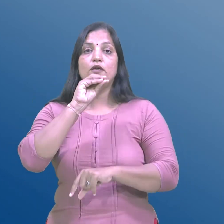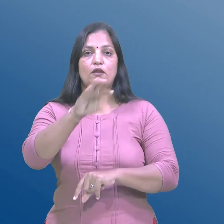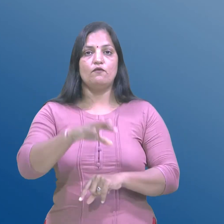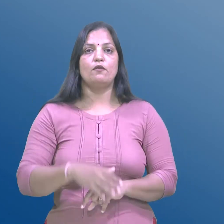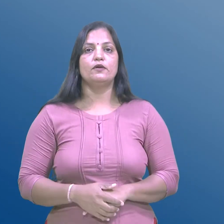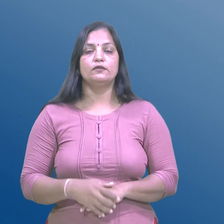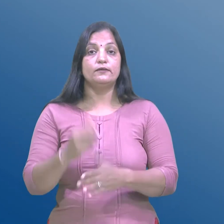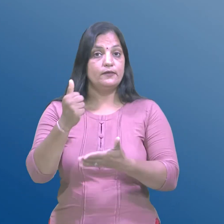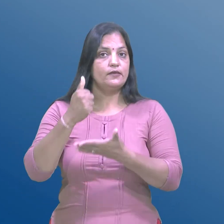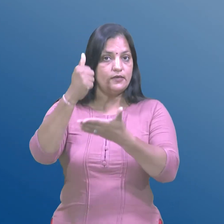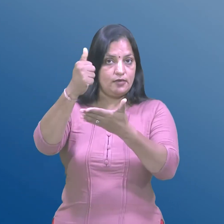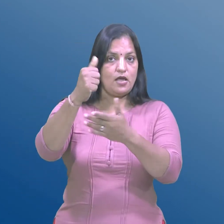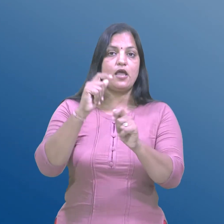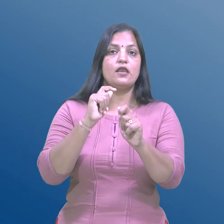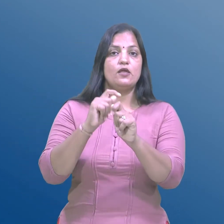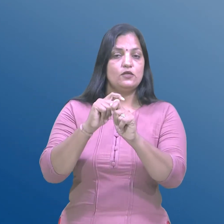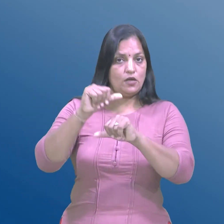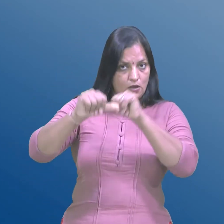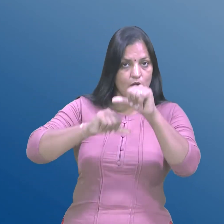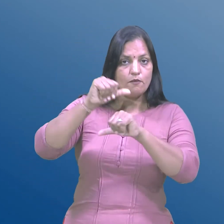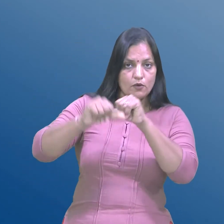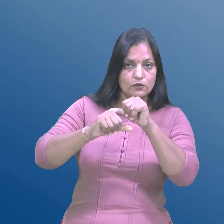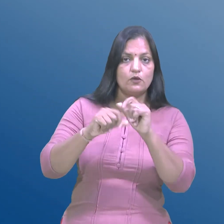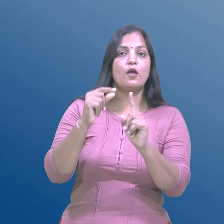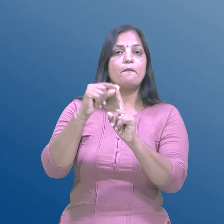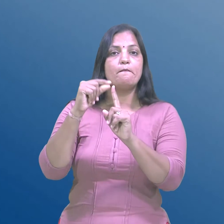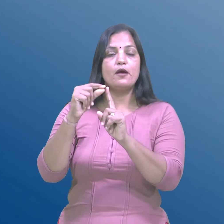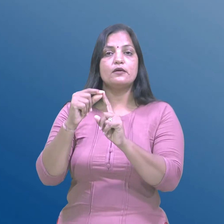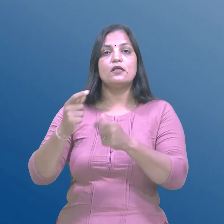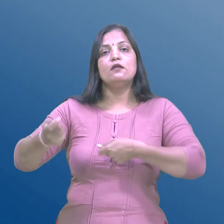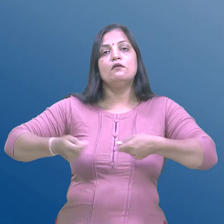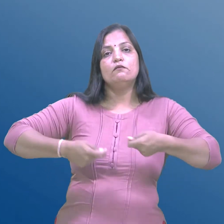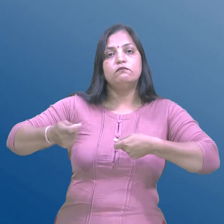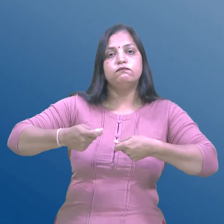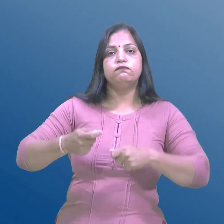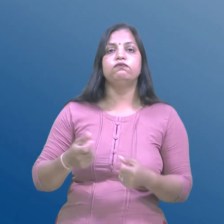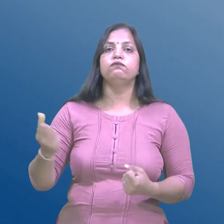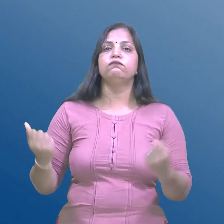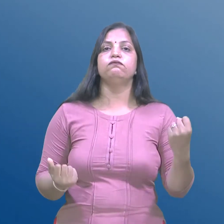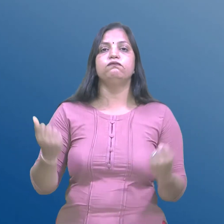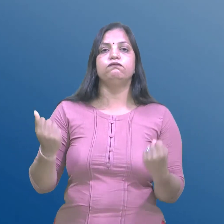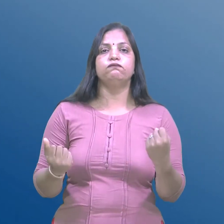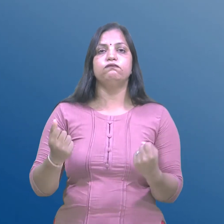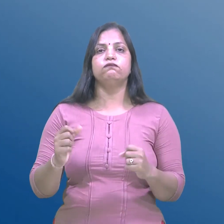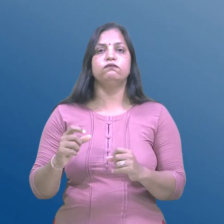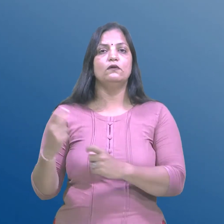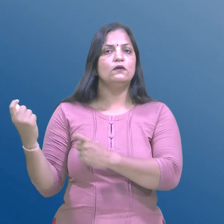ન્યાયિક પ્રક્રિયા, જાહેર સુવિધાઓ, વાહન વ્યવહારનો સમાવેશ થાય છે.